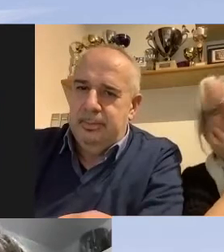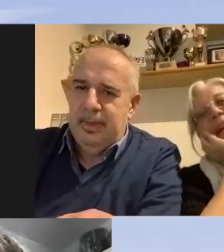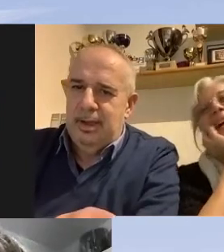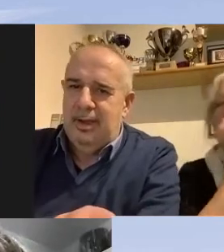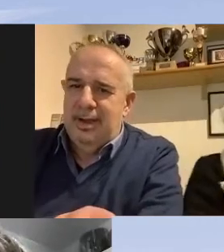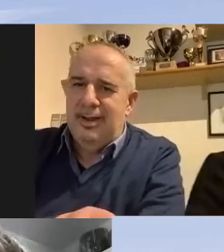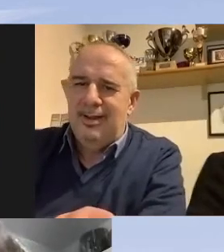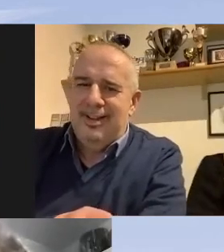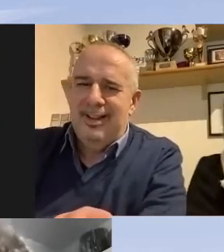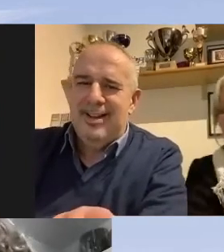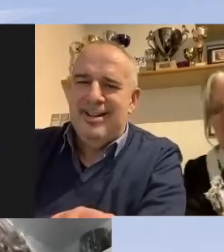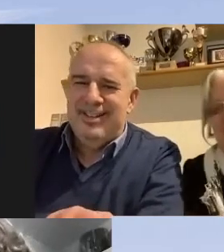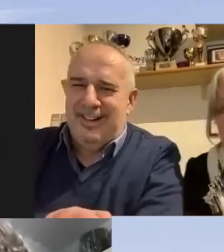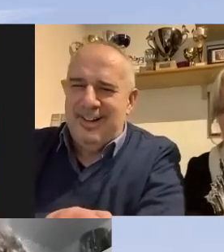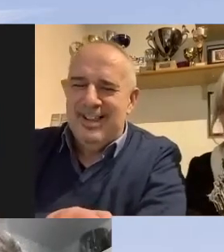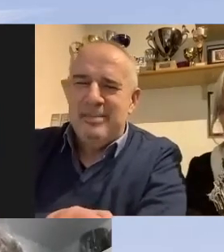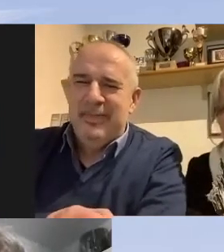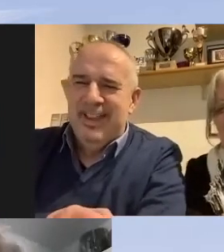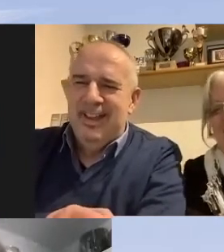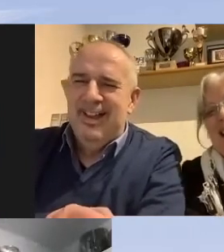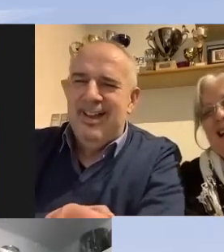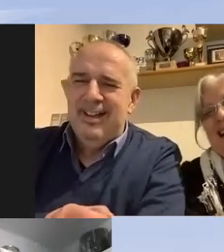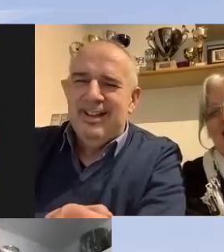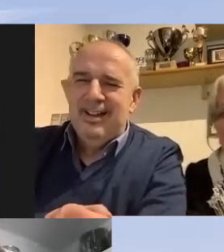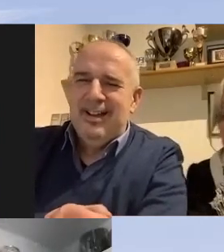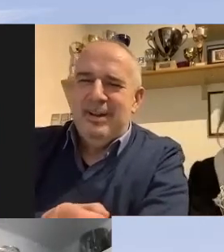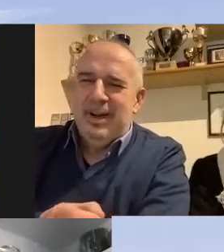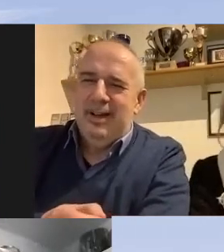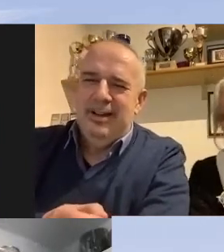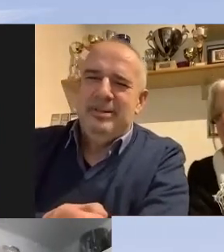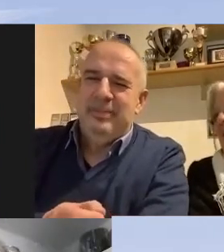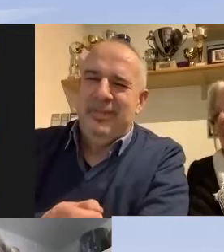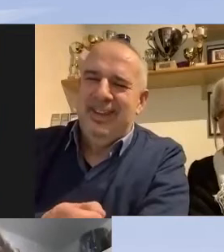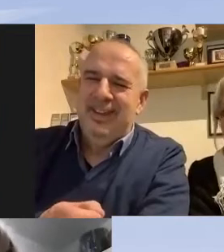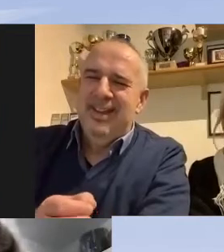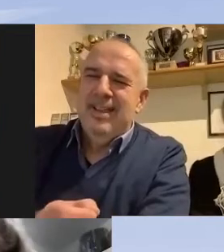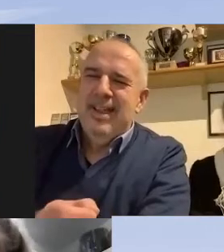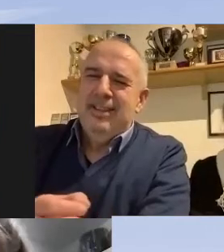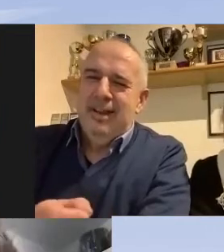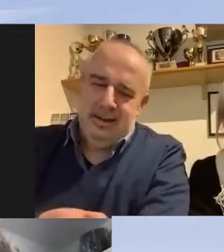Che allora...